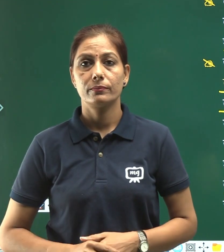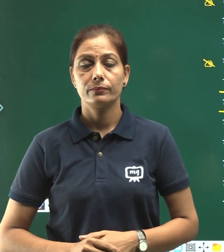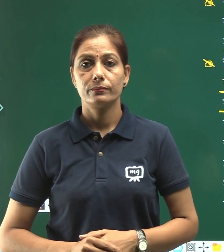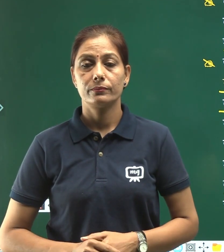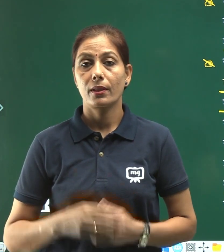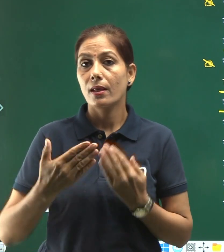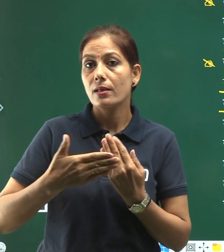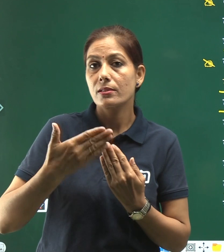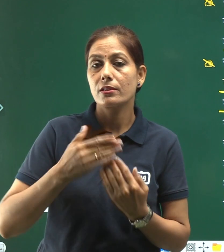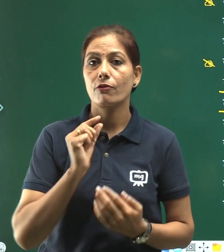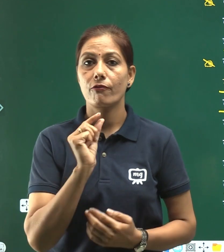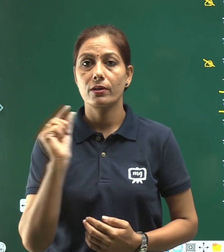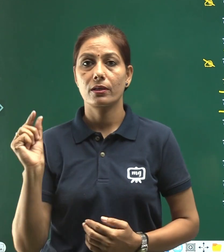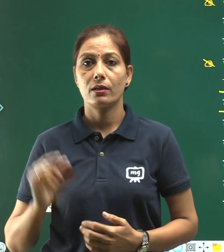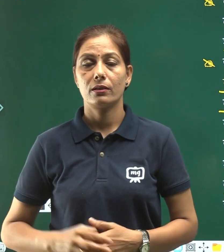सरल शब्दों का